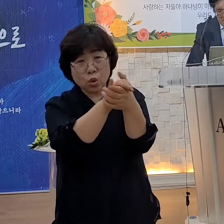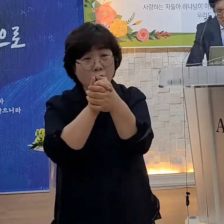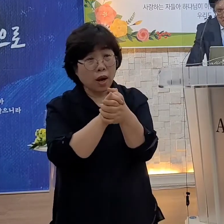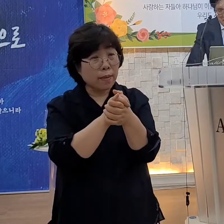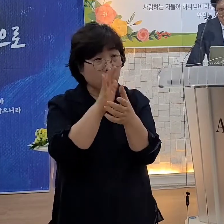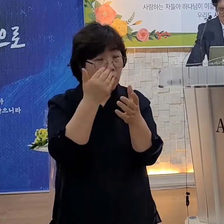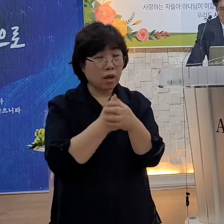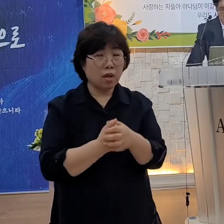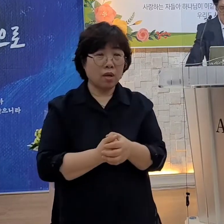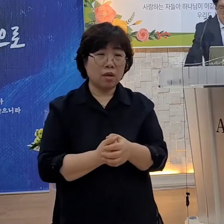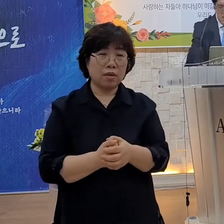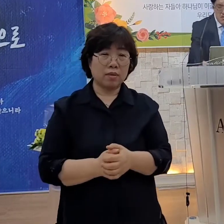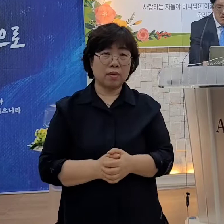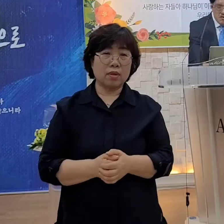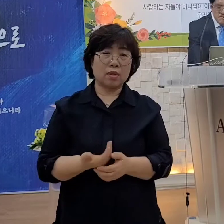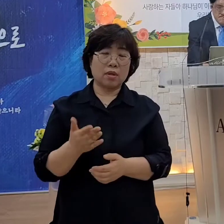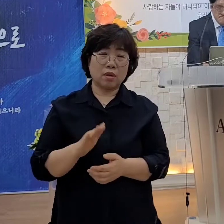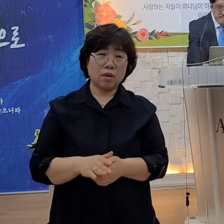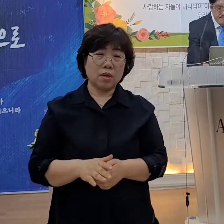여러분, 이게